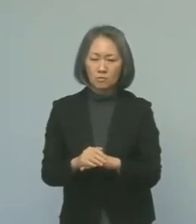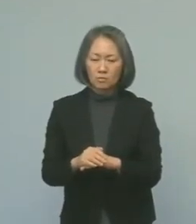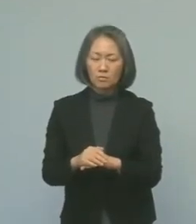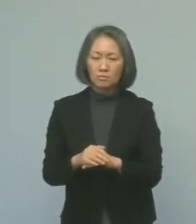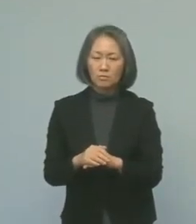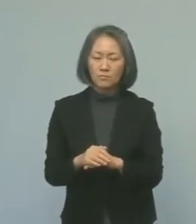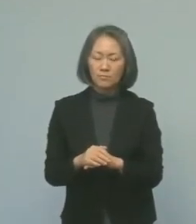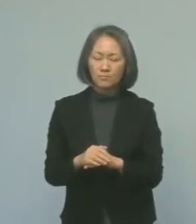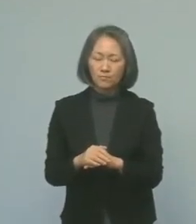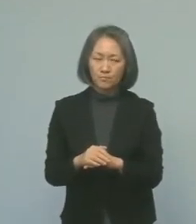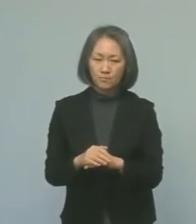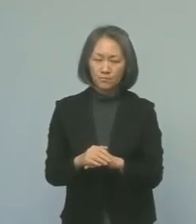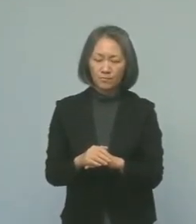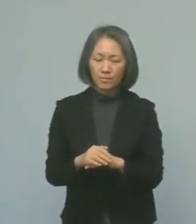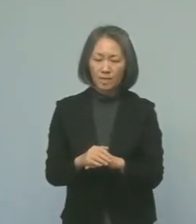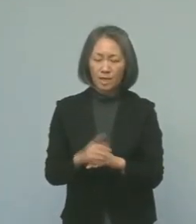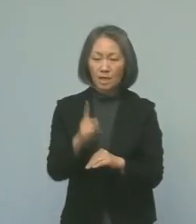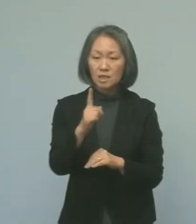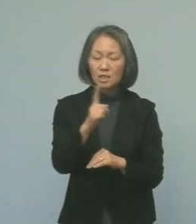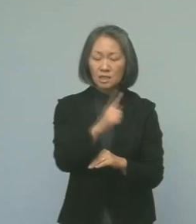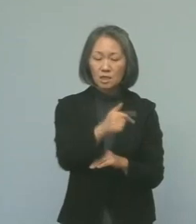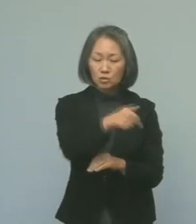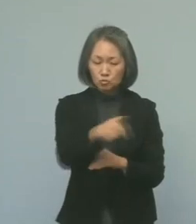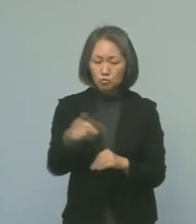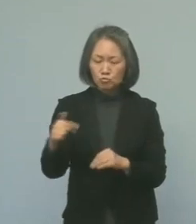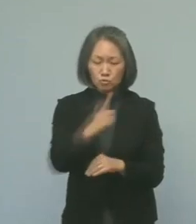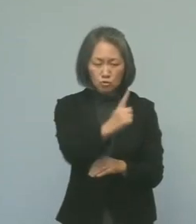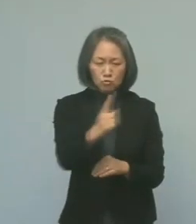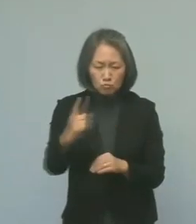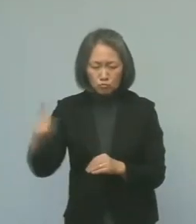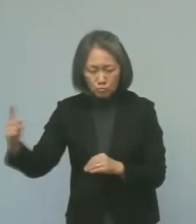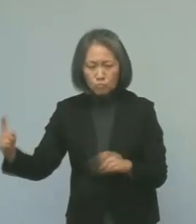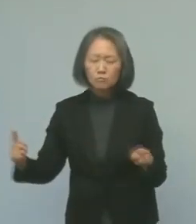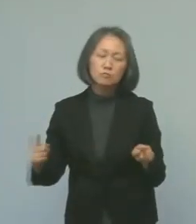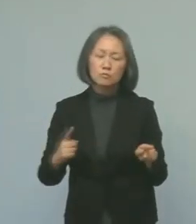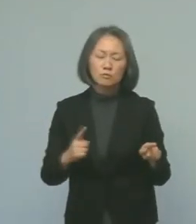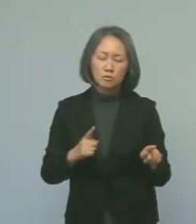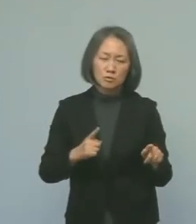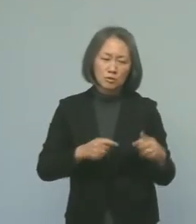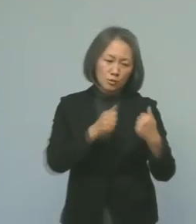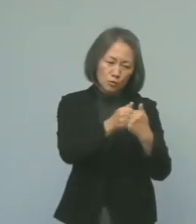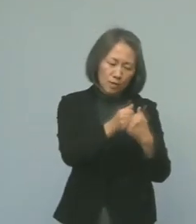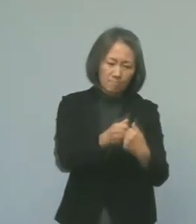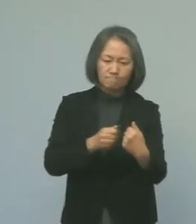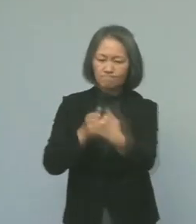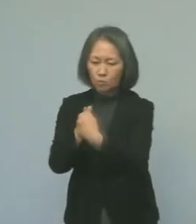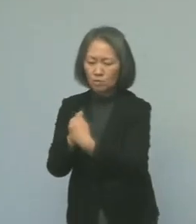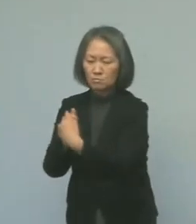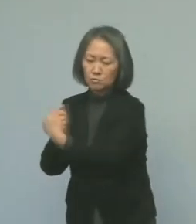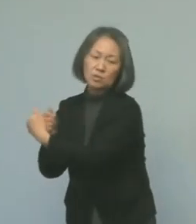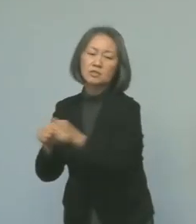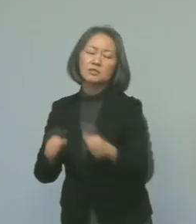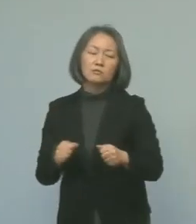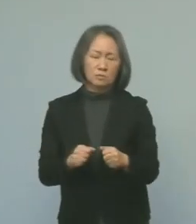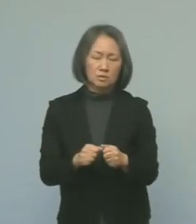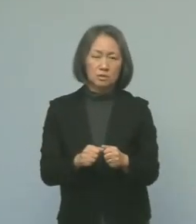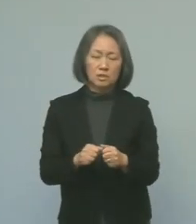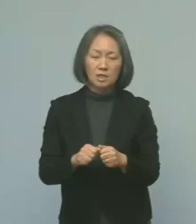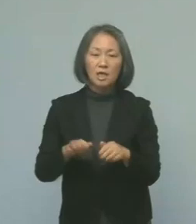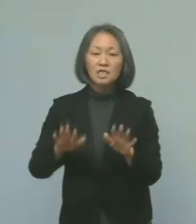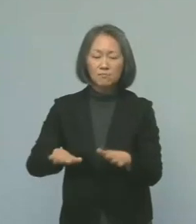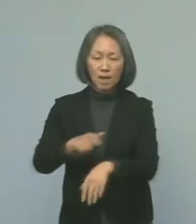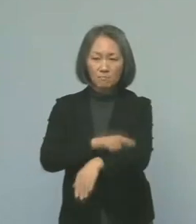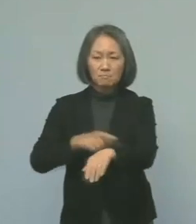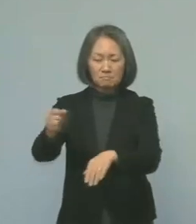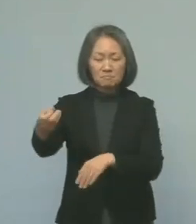っていくとか、一つの部ずつ聞いてやり取りをしておりますので、農林水産部とは今記者さんがおっしゃった